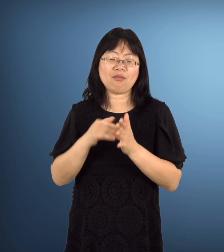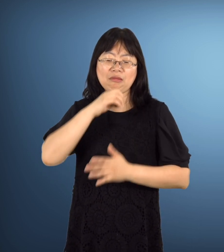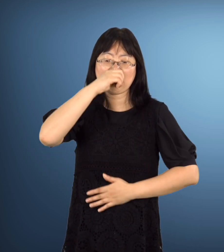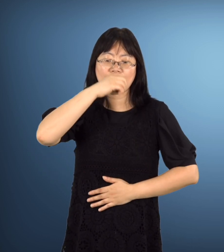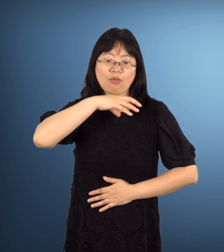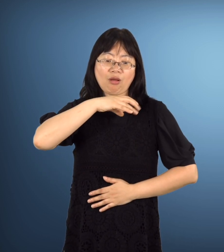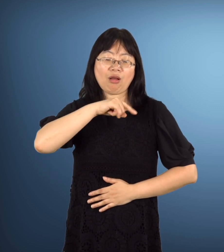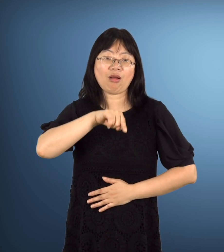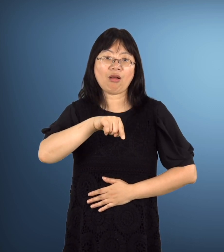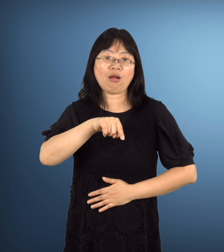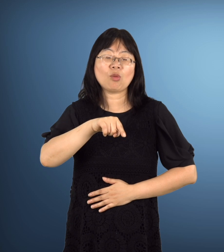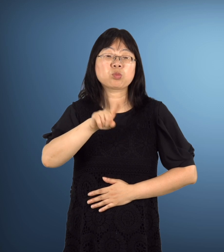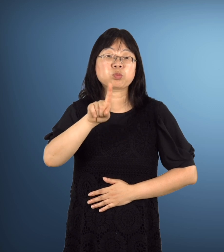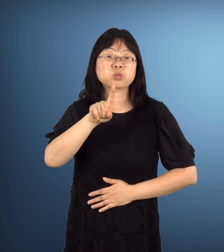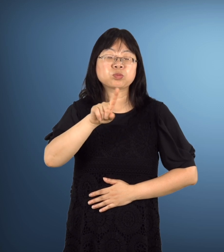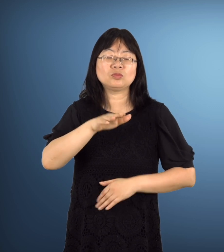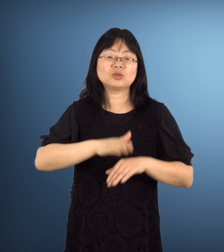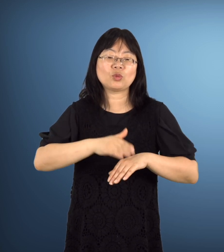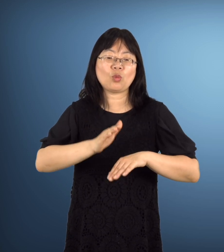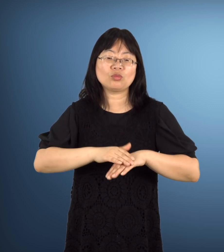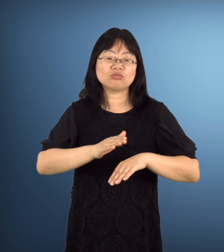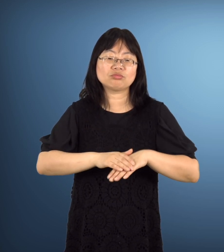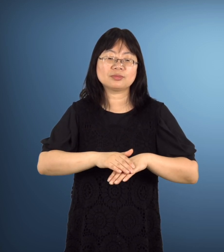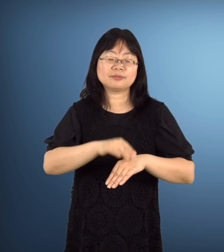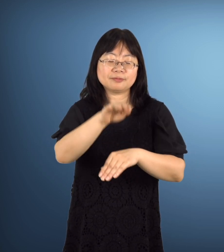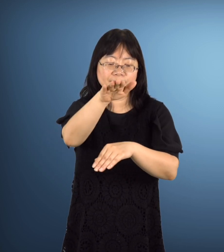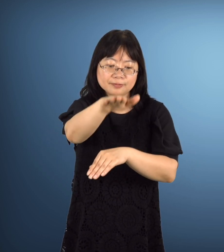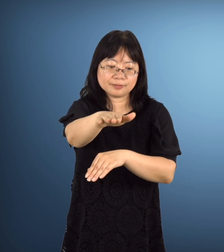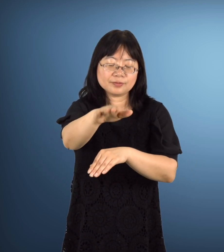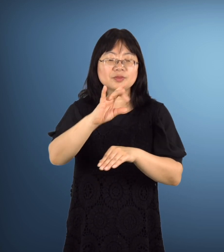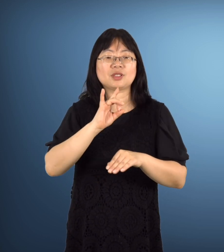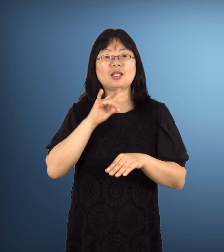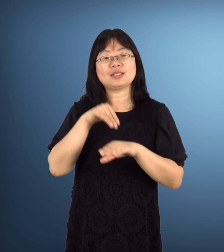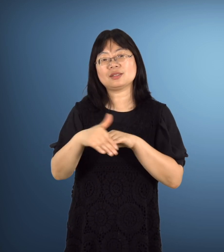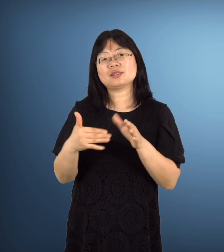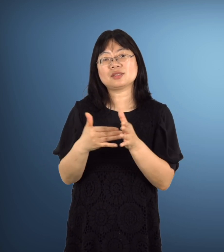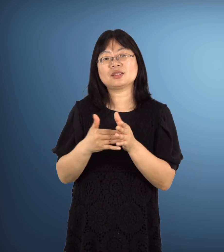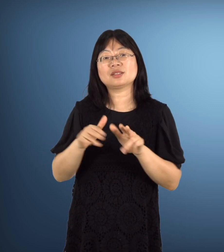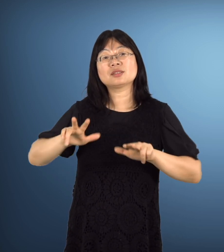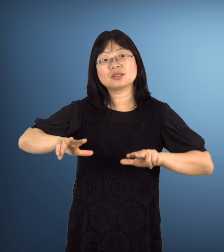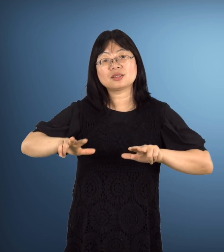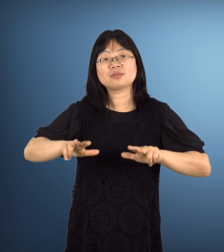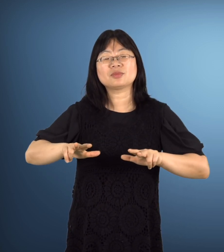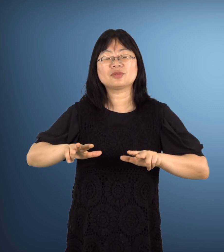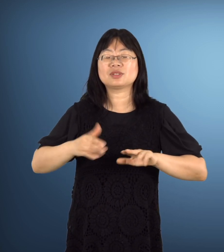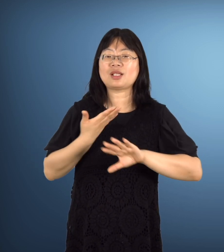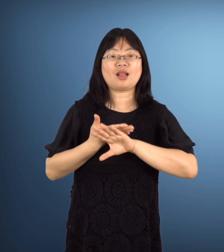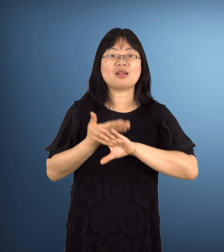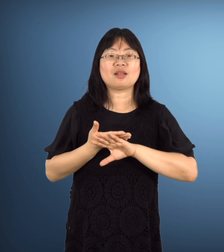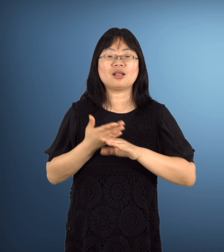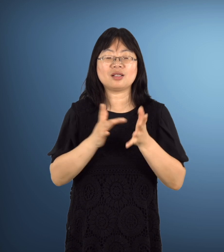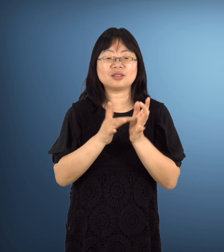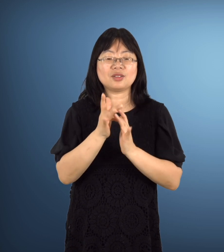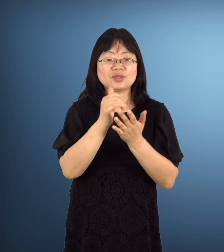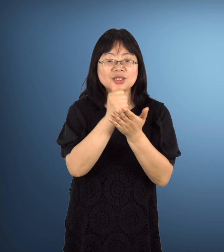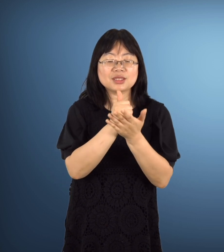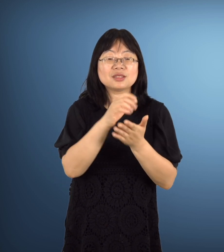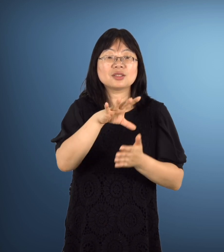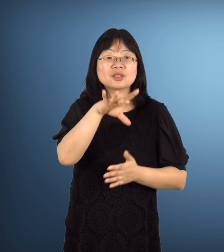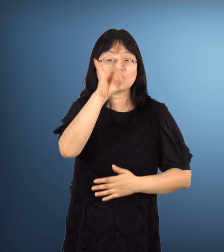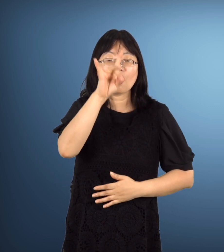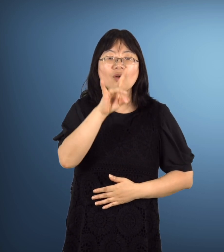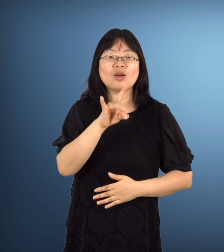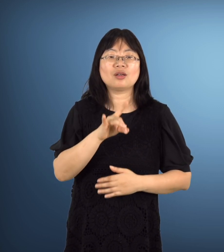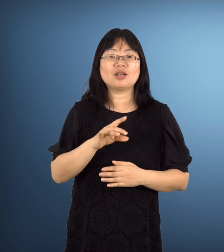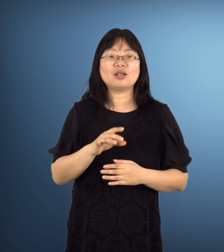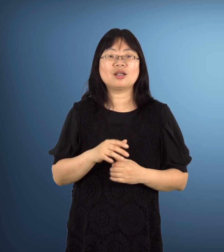그냥 기껏해야 손을 대는 정도였어요. 근데 여기는 예수님이